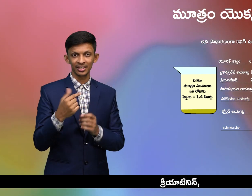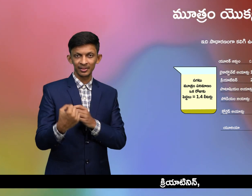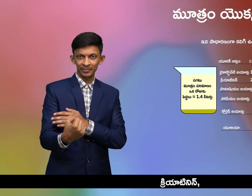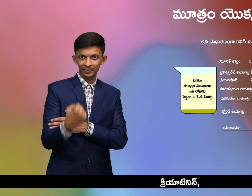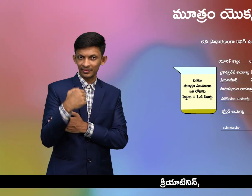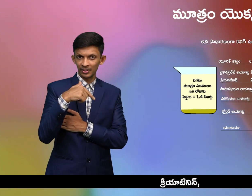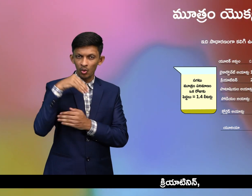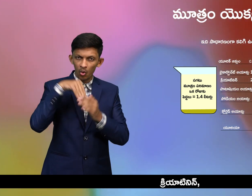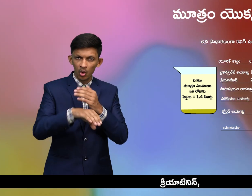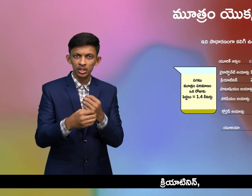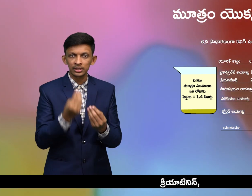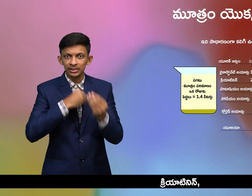క్రియాటినిన్,